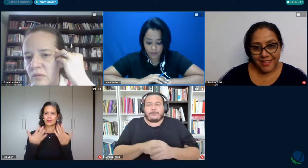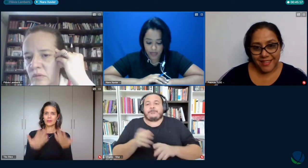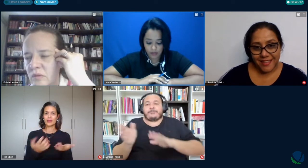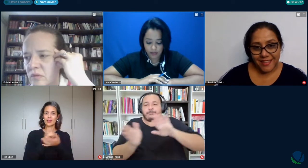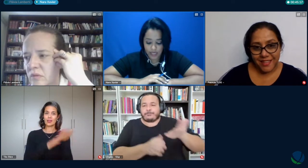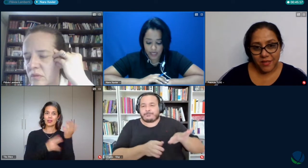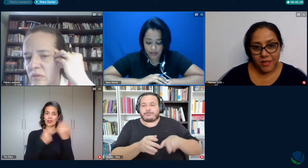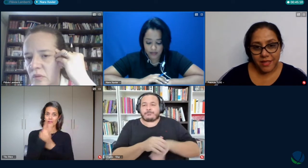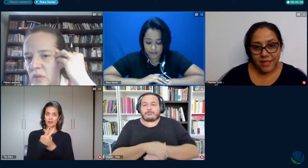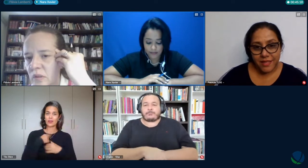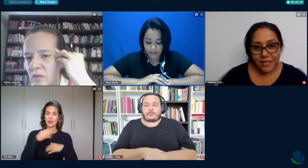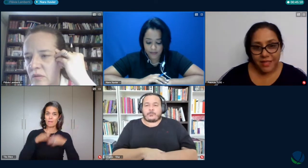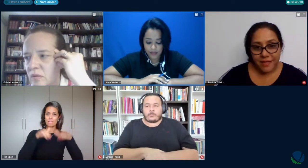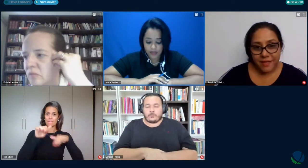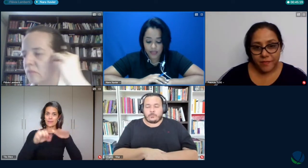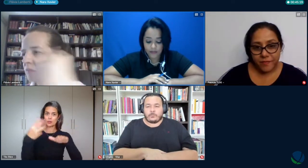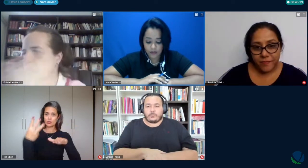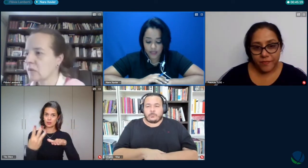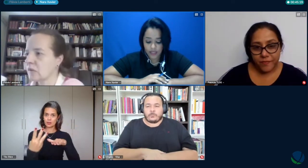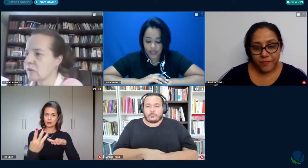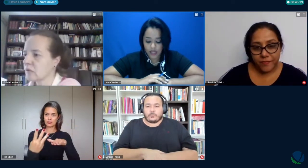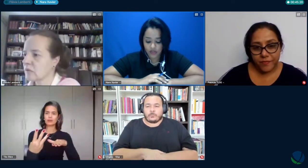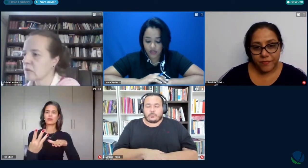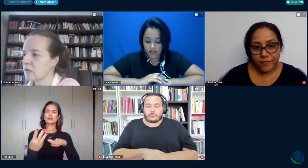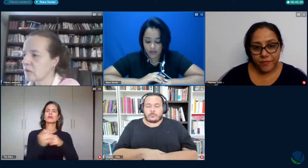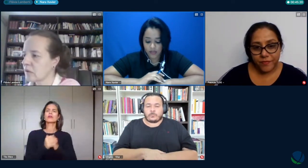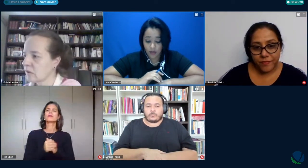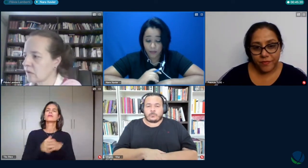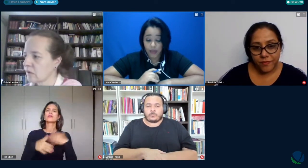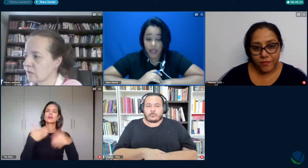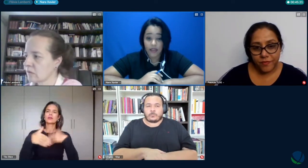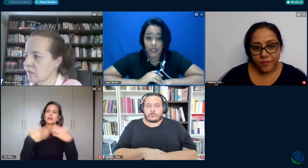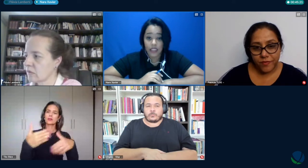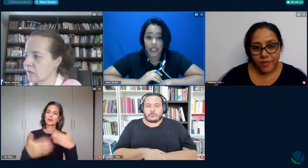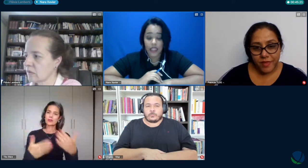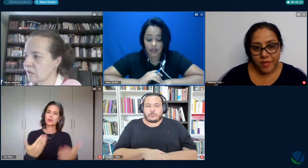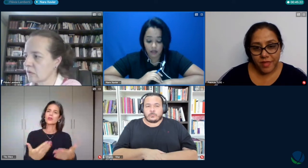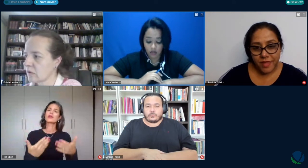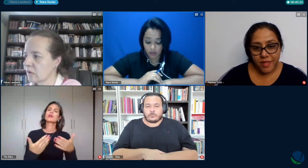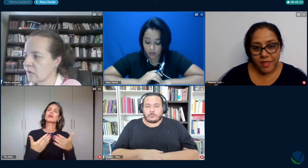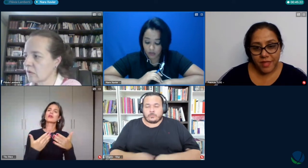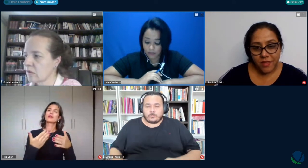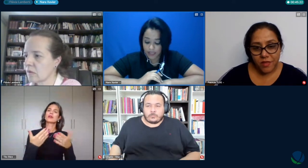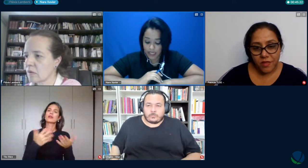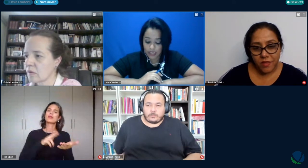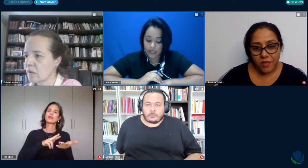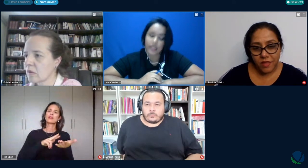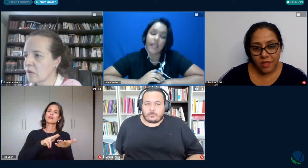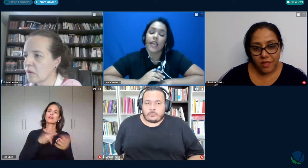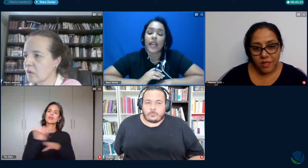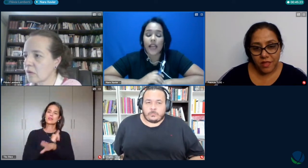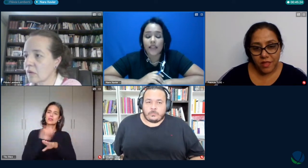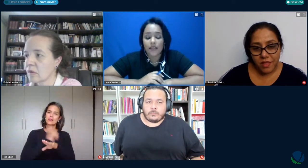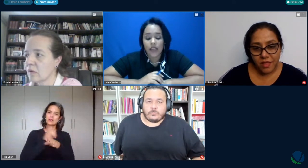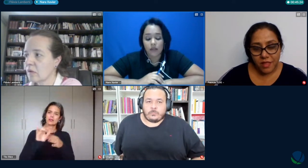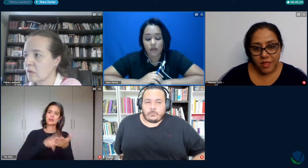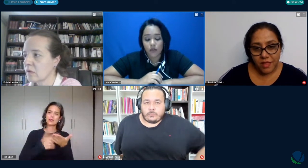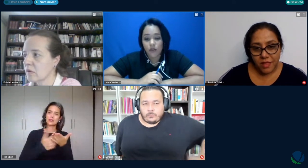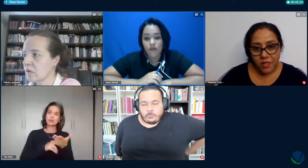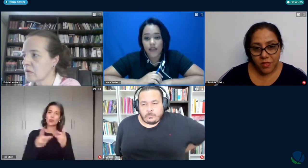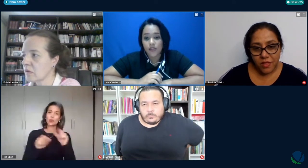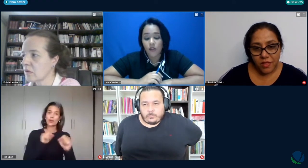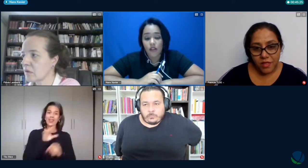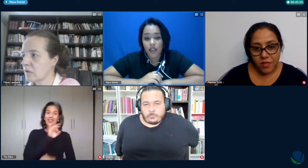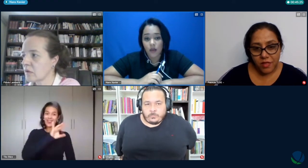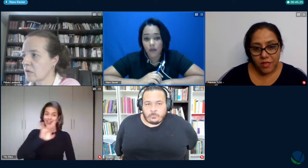2, o passo 3... Desenvolva estratégia de tradução. Esse aqui, como eu expliquei antes, cada